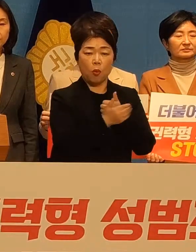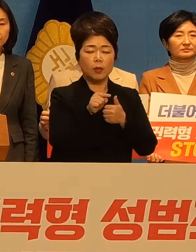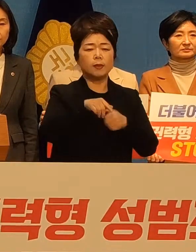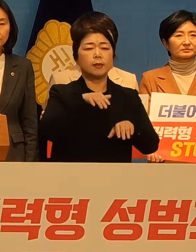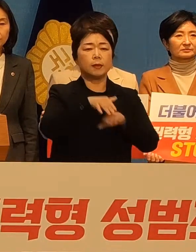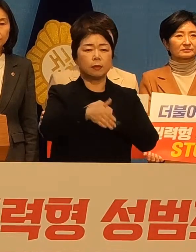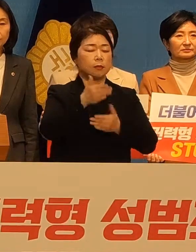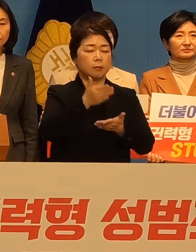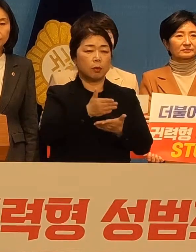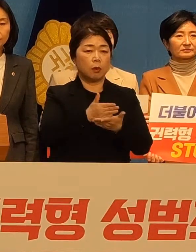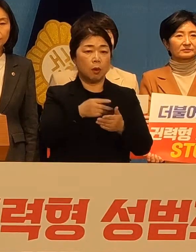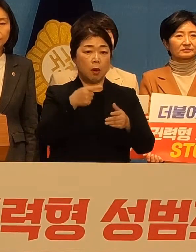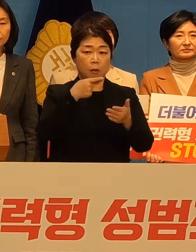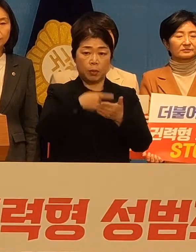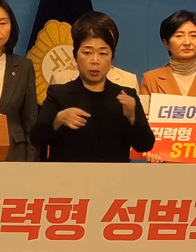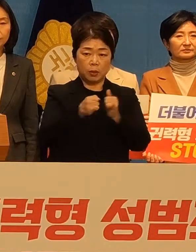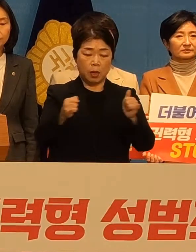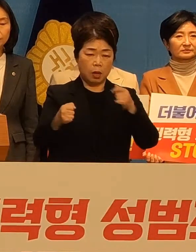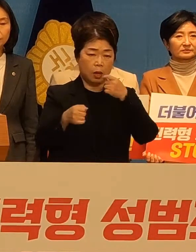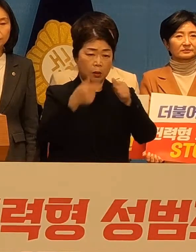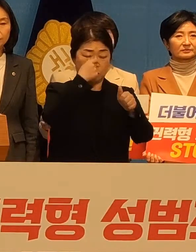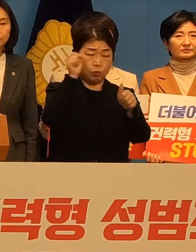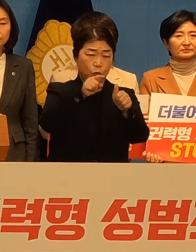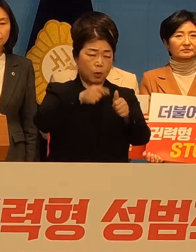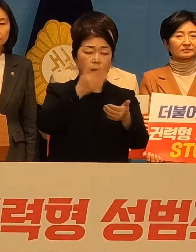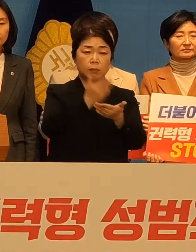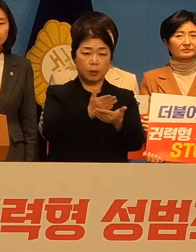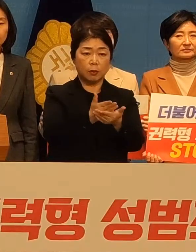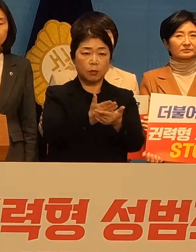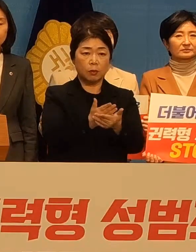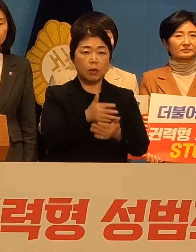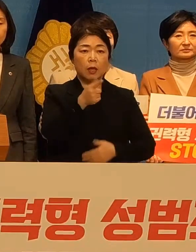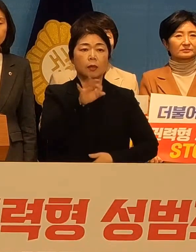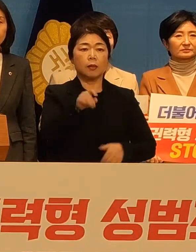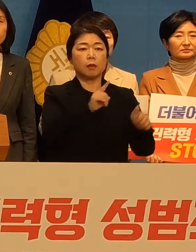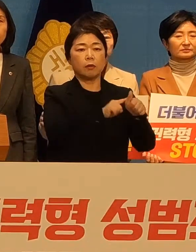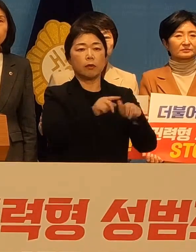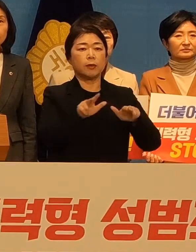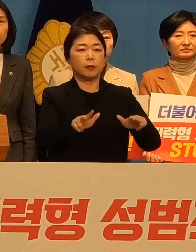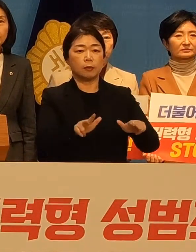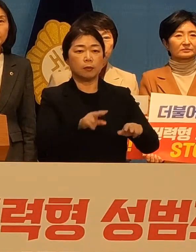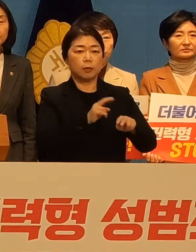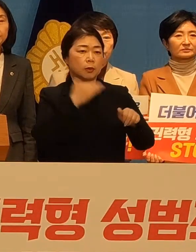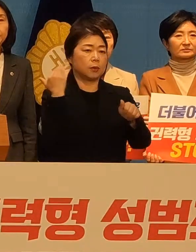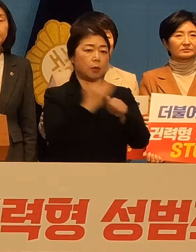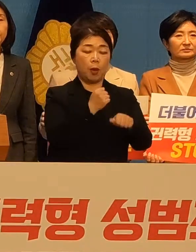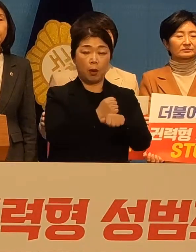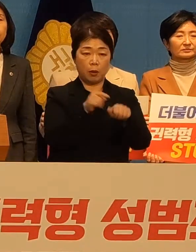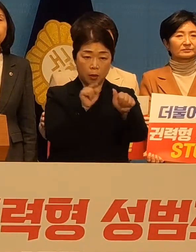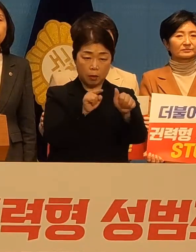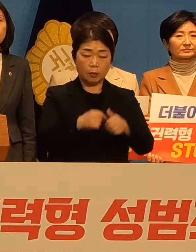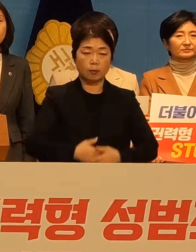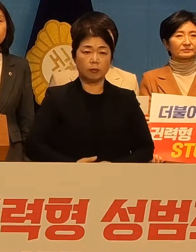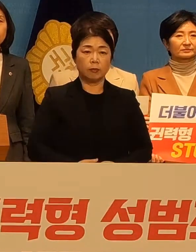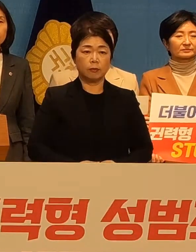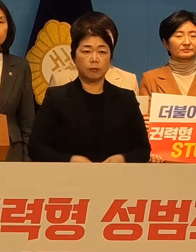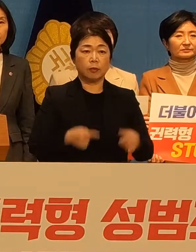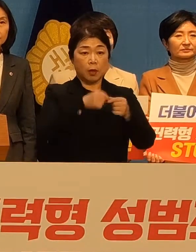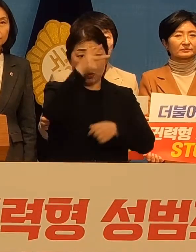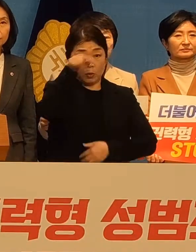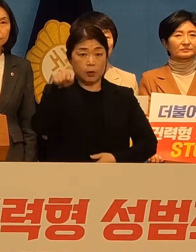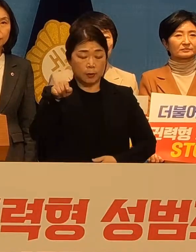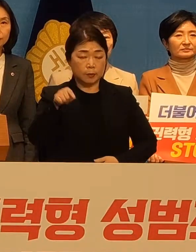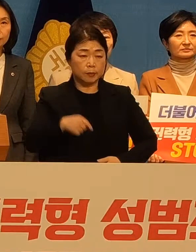감사기와 피해자 조롱을 멈추고 장경태 의원을 즉각 제명하라. 하나,